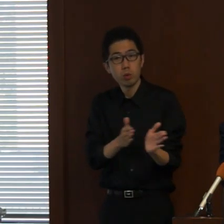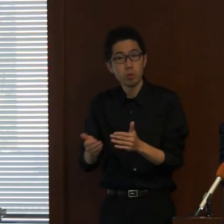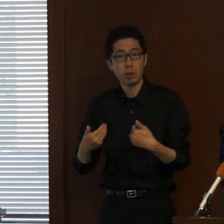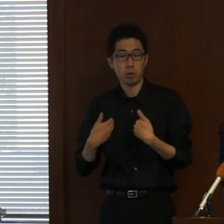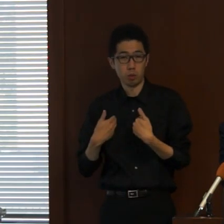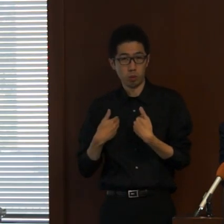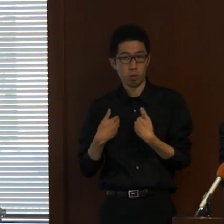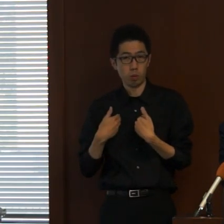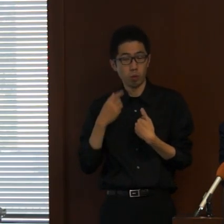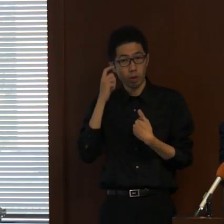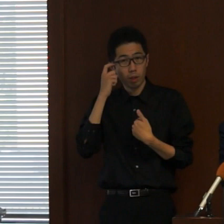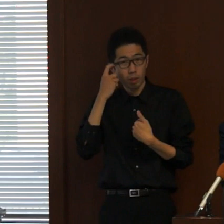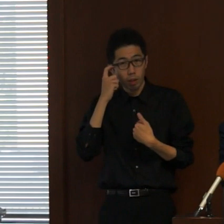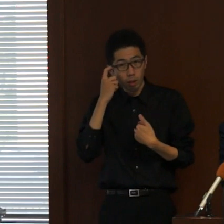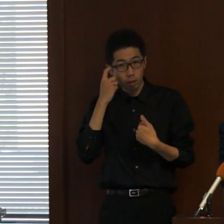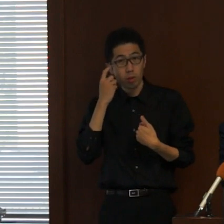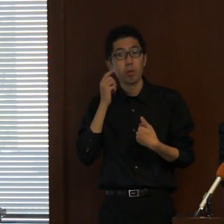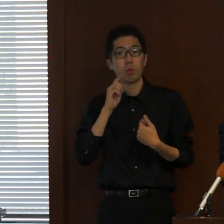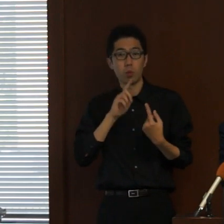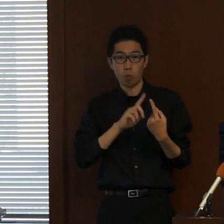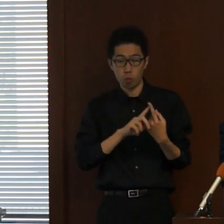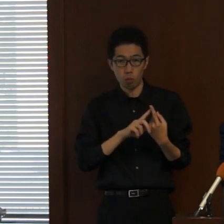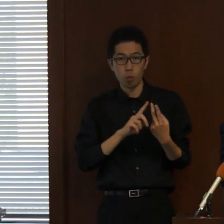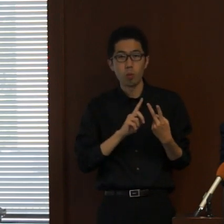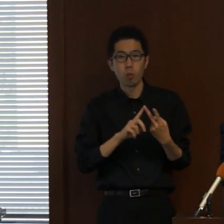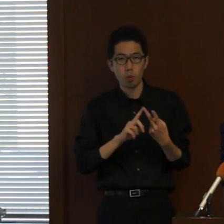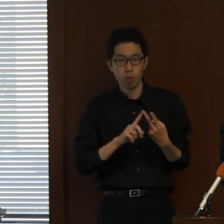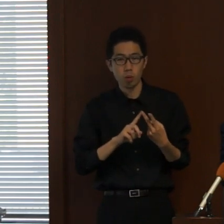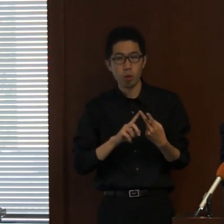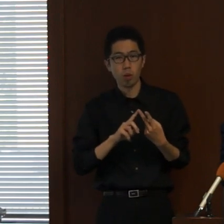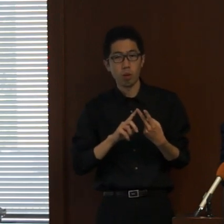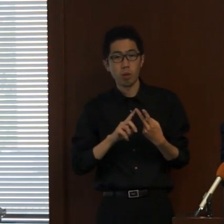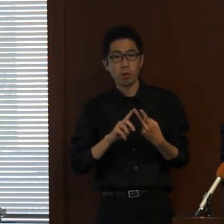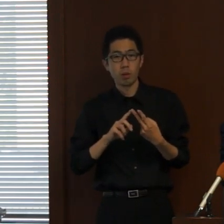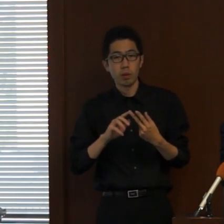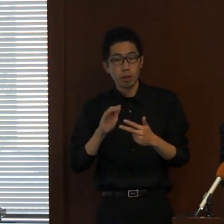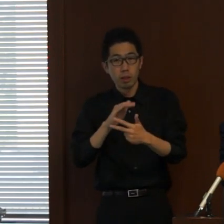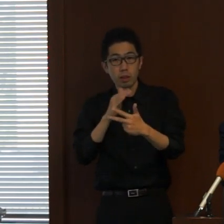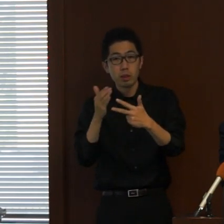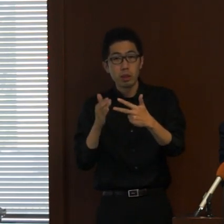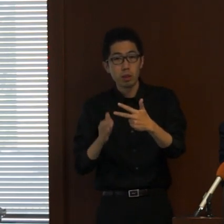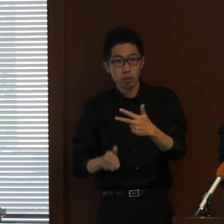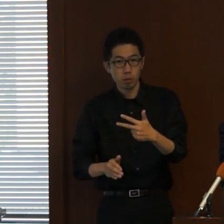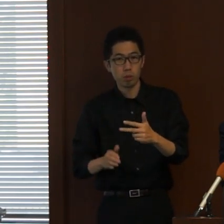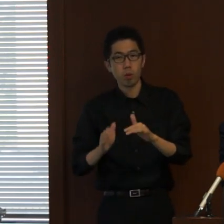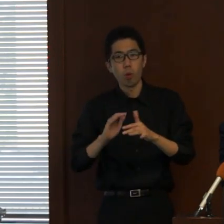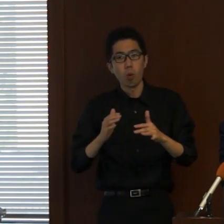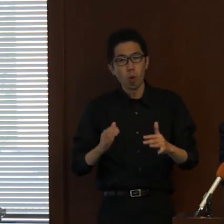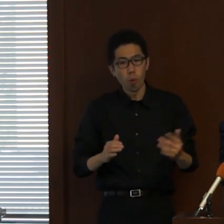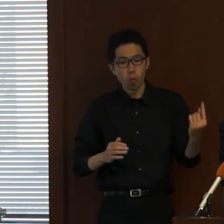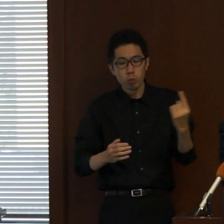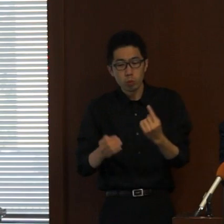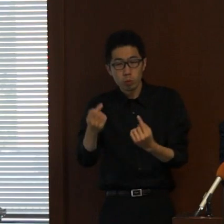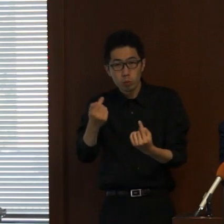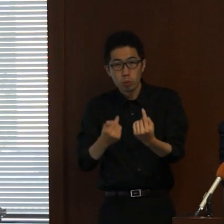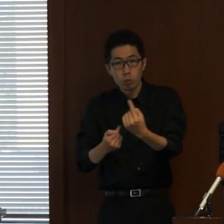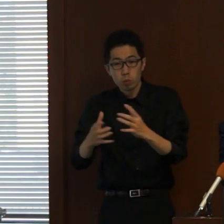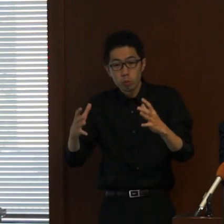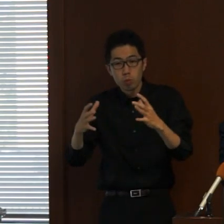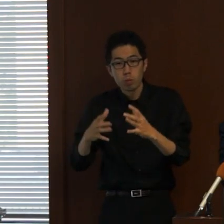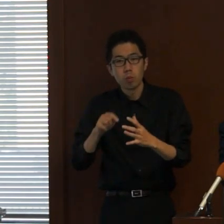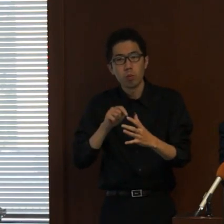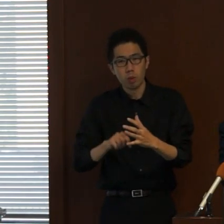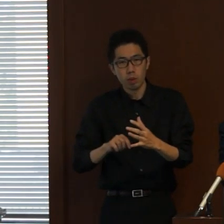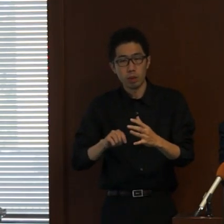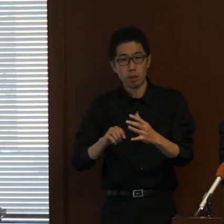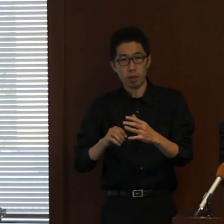う施設に入って子どもたちがいっぱい集まっているところというところでクラスターが起きたりすると、とても